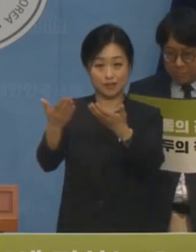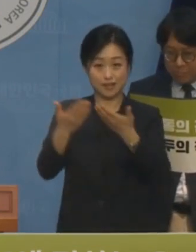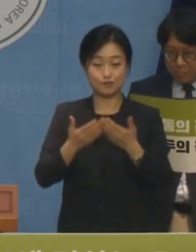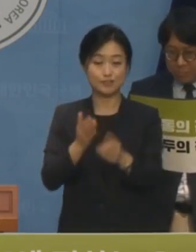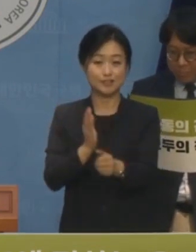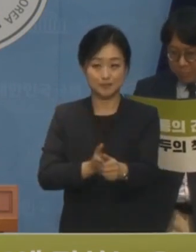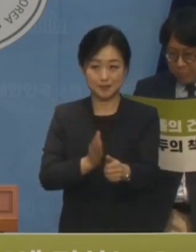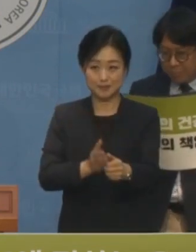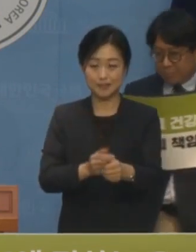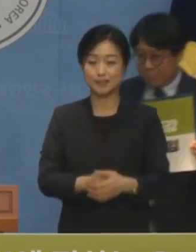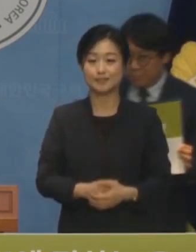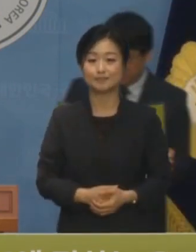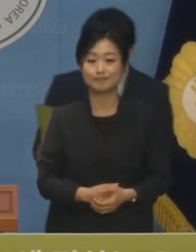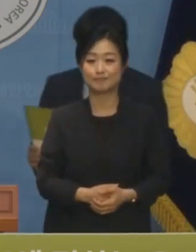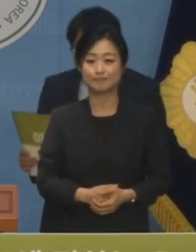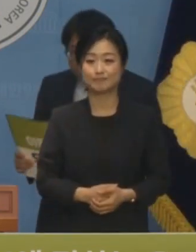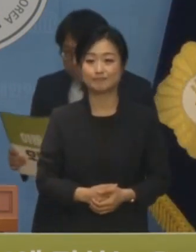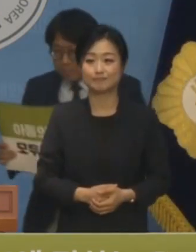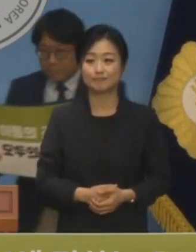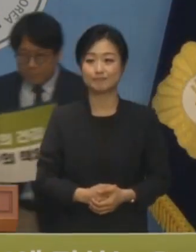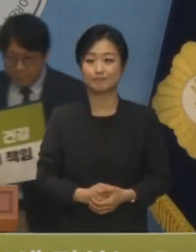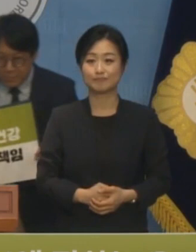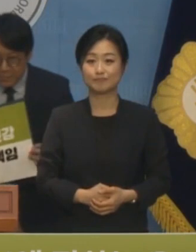해주시길 바랍니다.